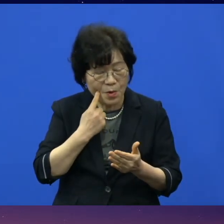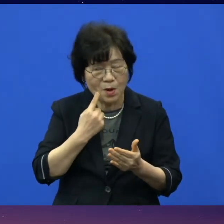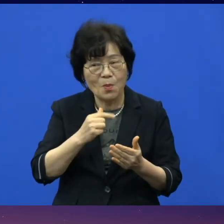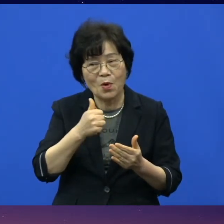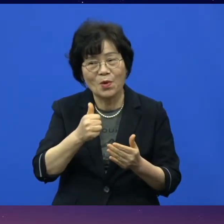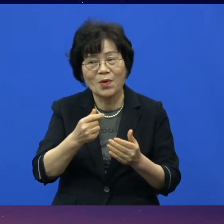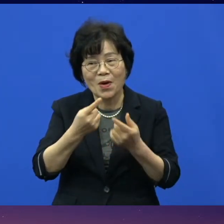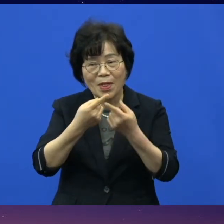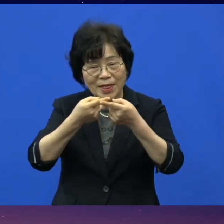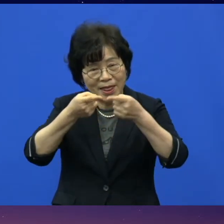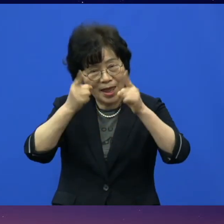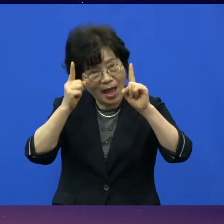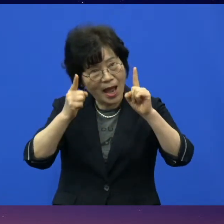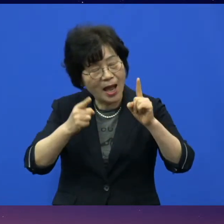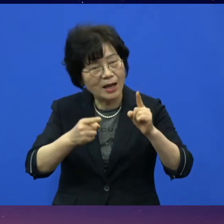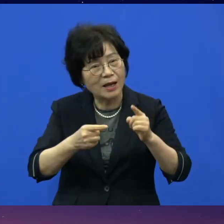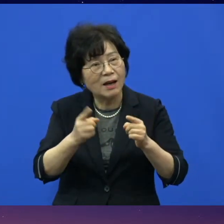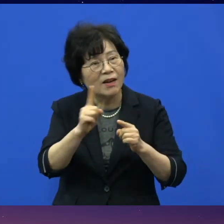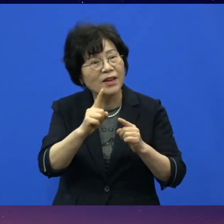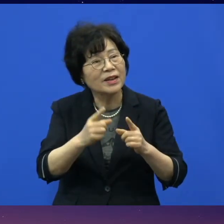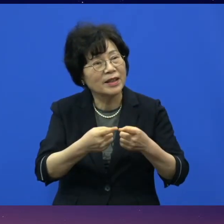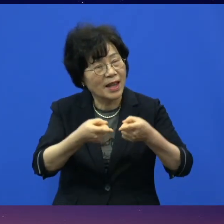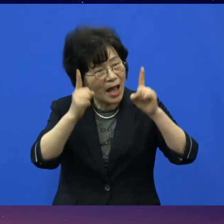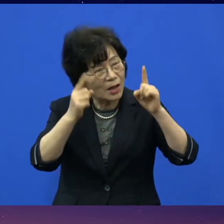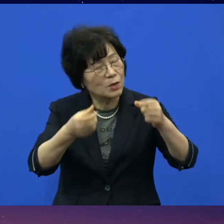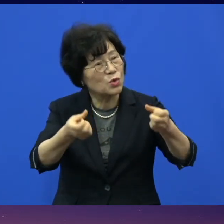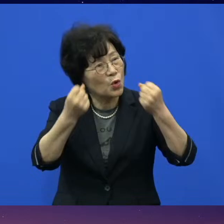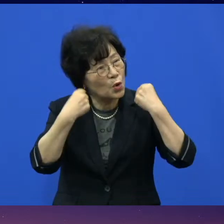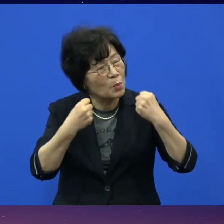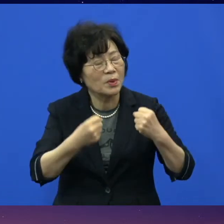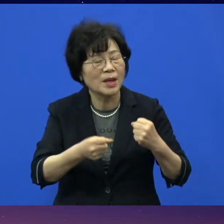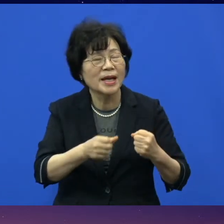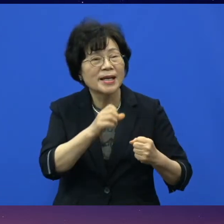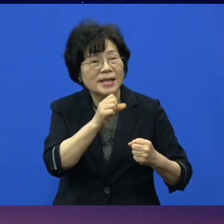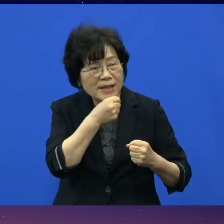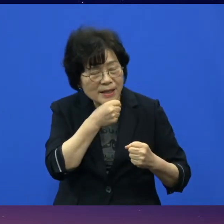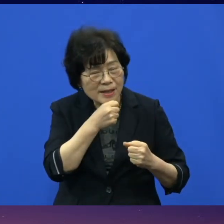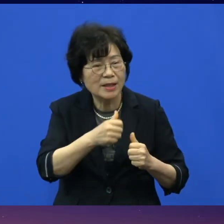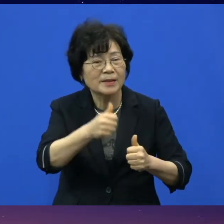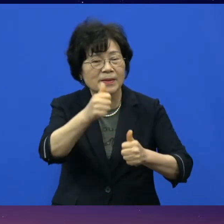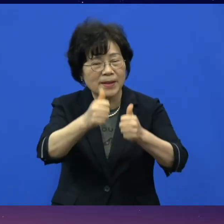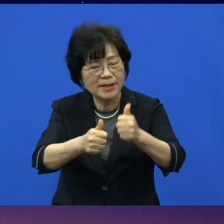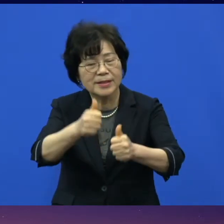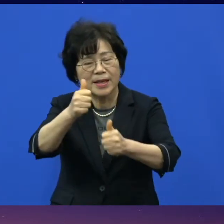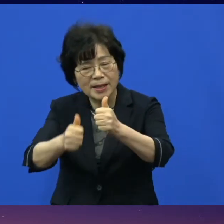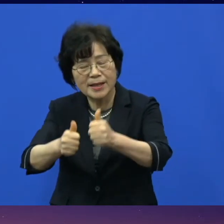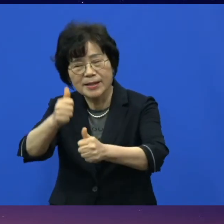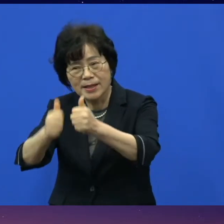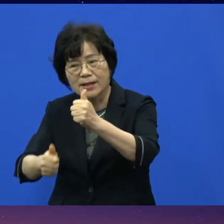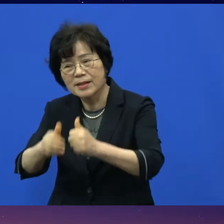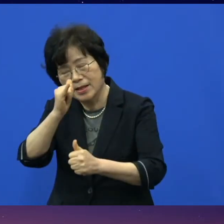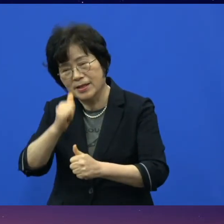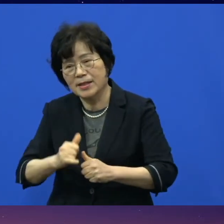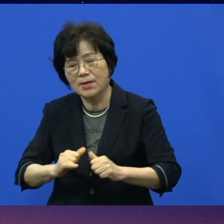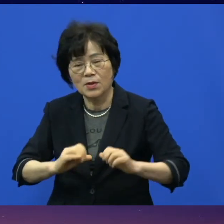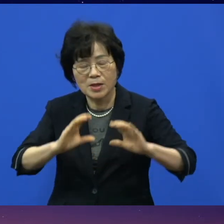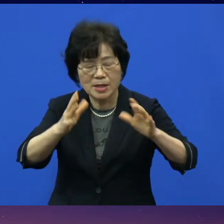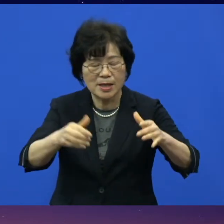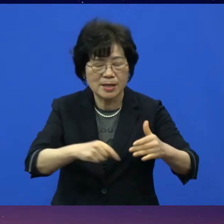하고 능력 평가를 하고 성적을 내고. 그래서 우리는 세상 속에서 금그릇이 되고 싶은